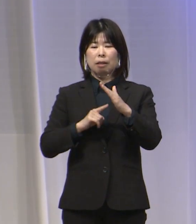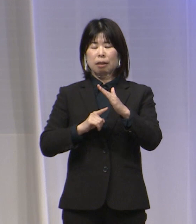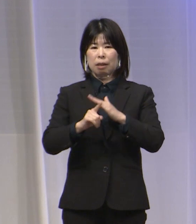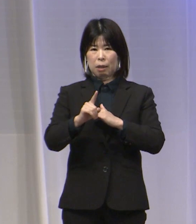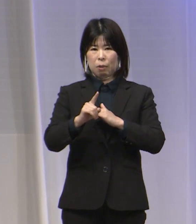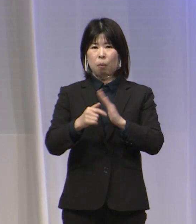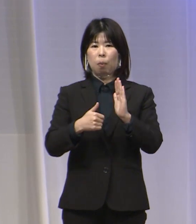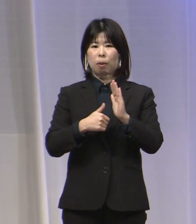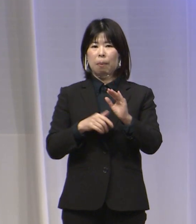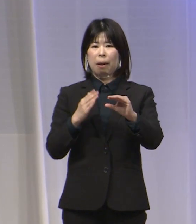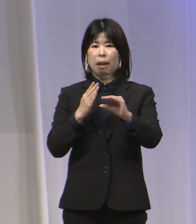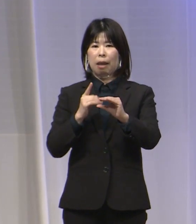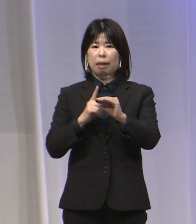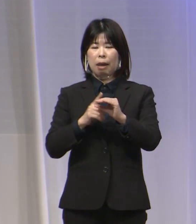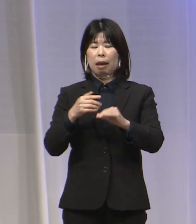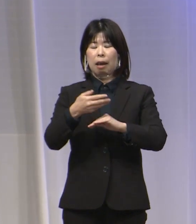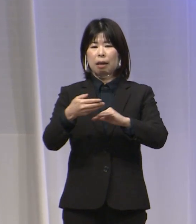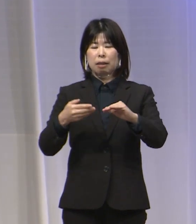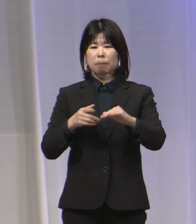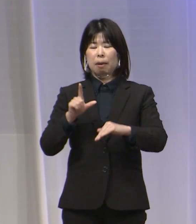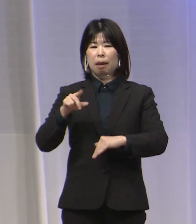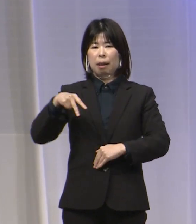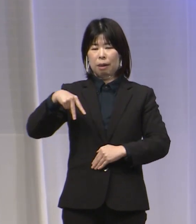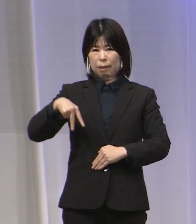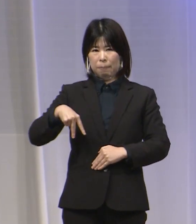代表中島レナ